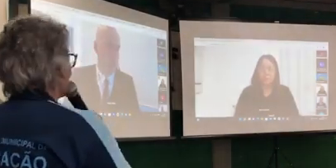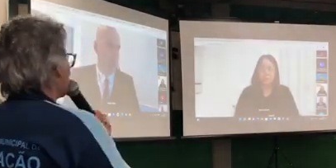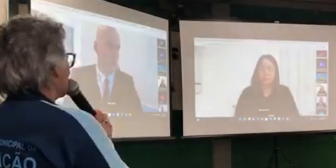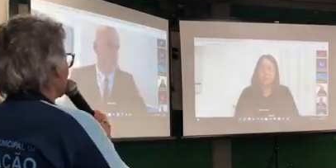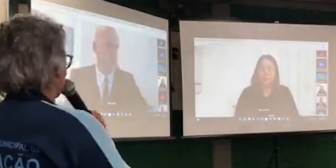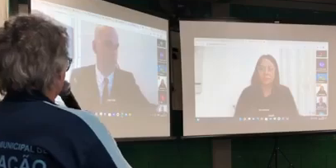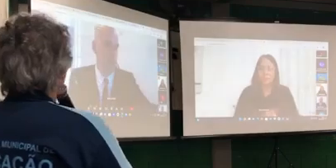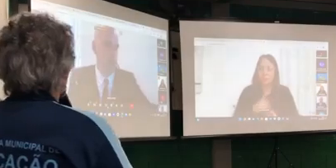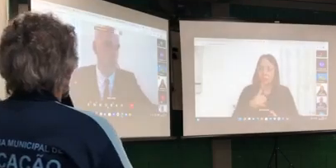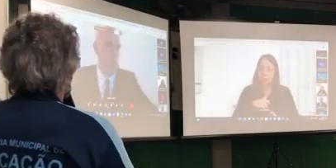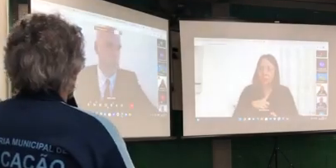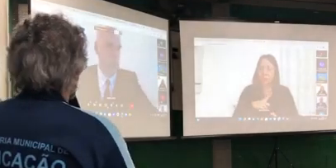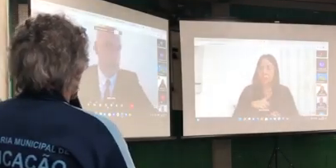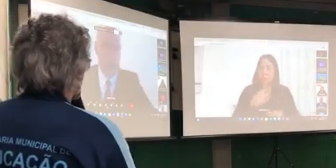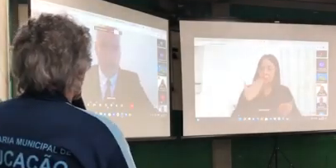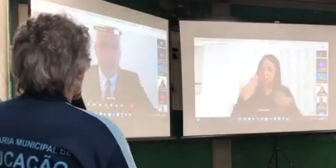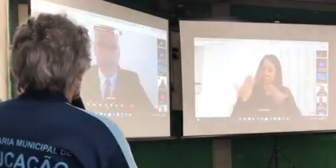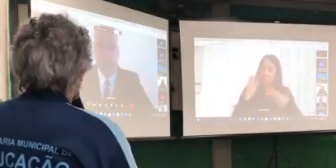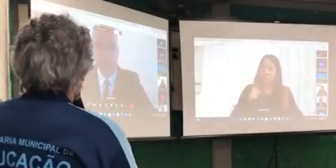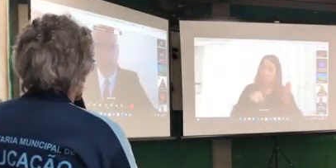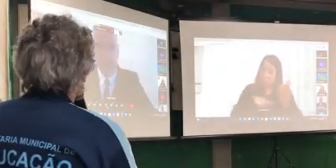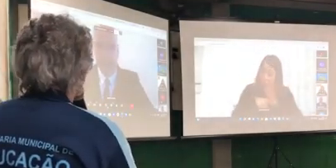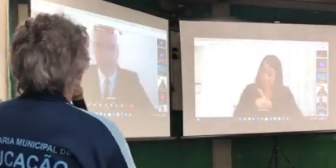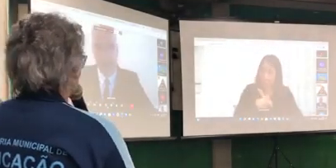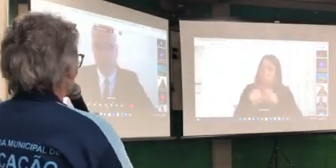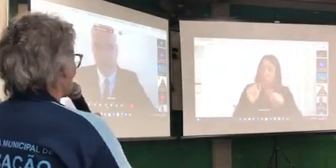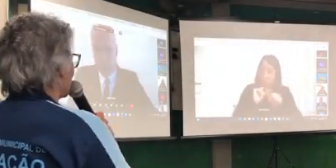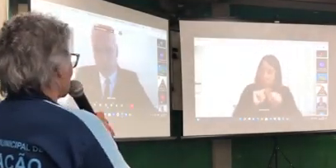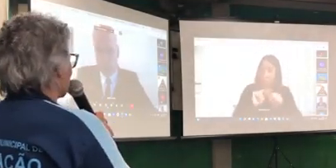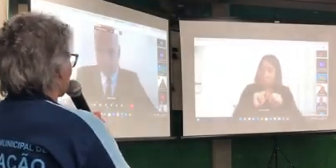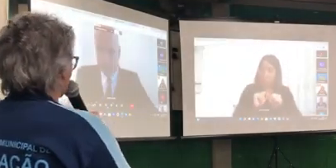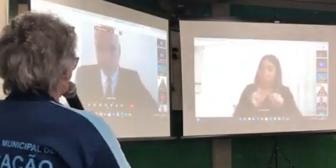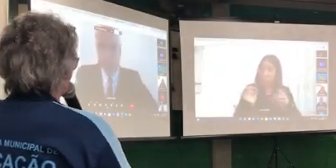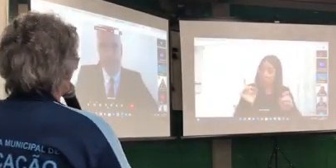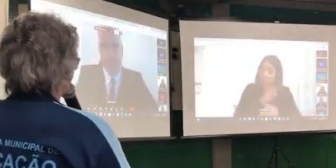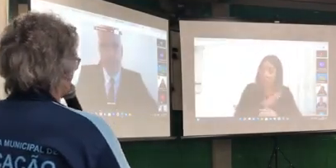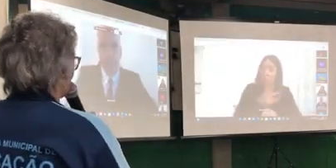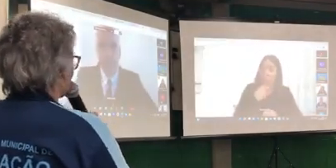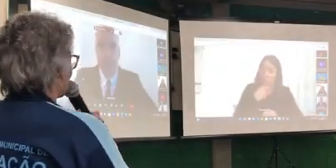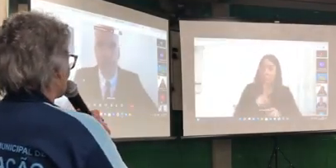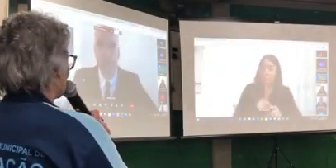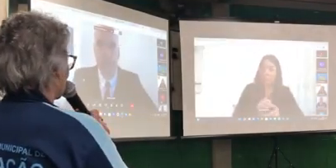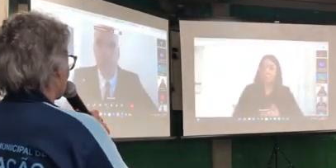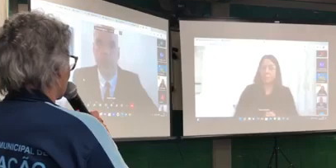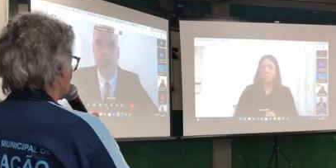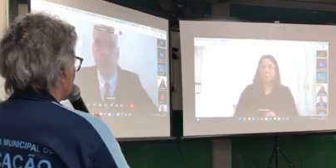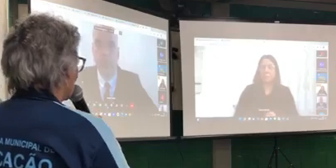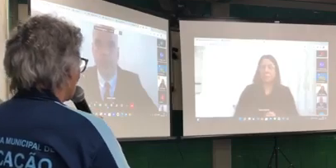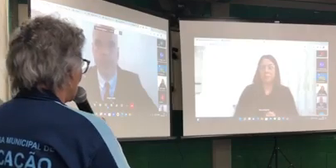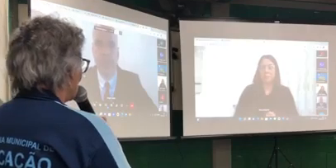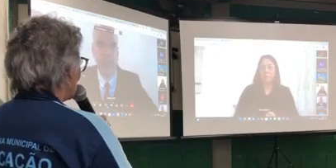tiver alguma pergunta, algum questionamento, se quiser falar, certo, à disposição. Certo, então assim, eu quero agradecer